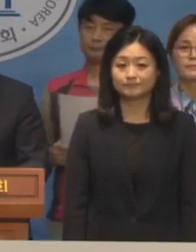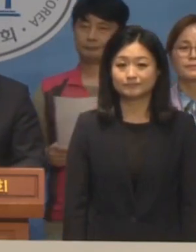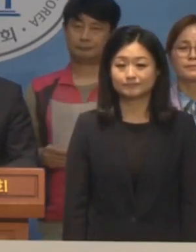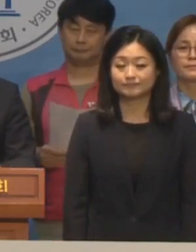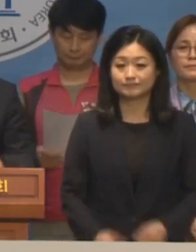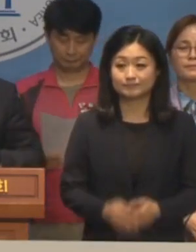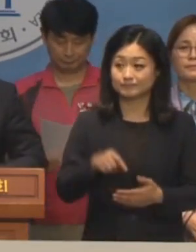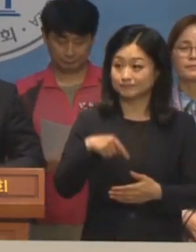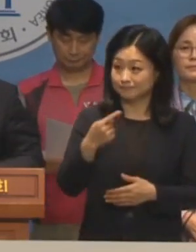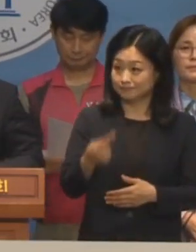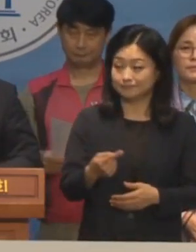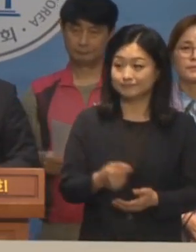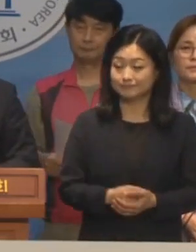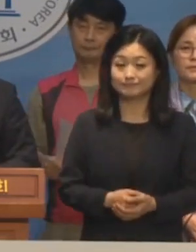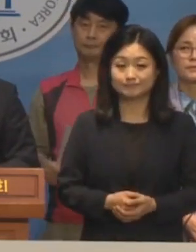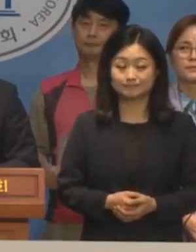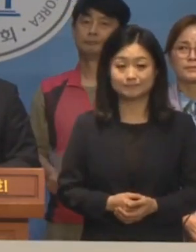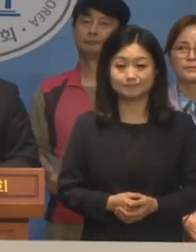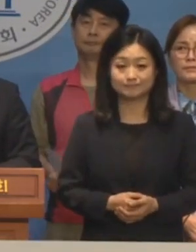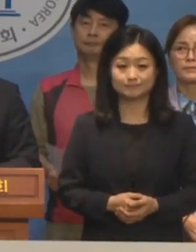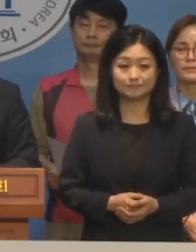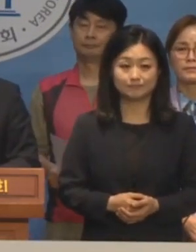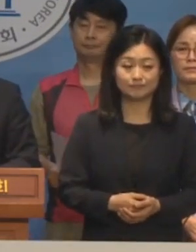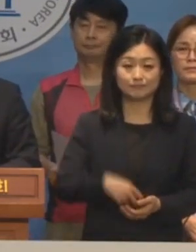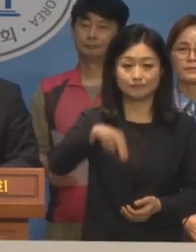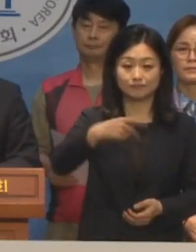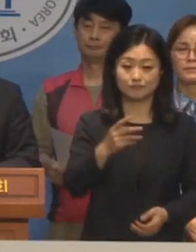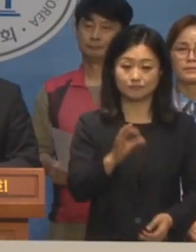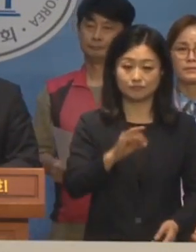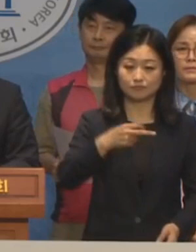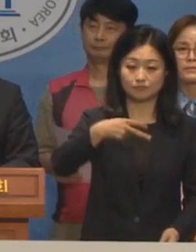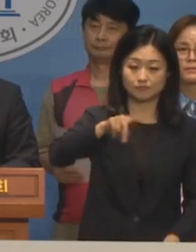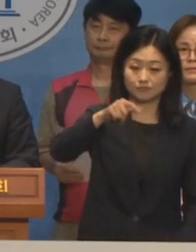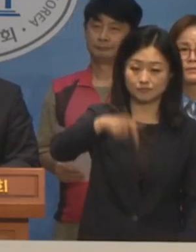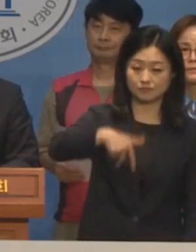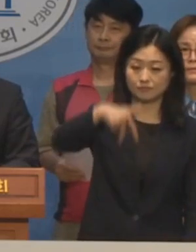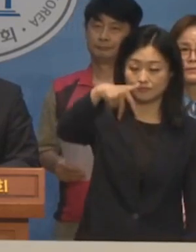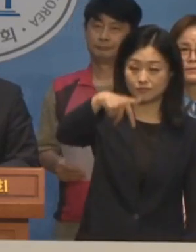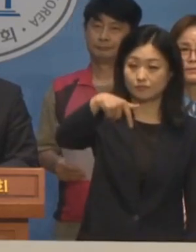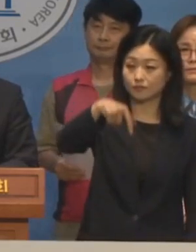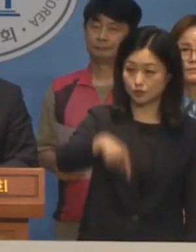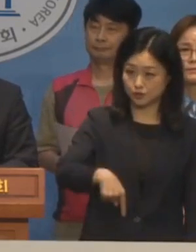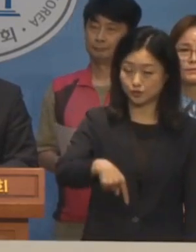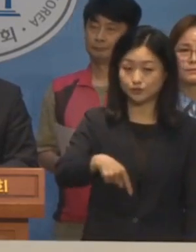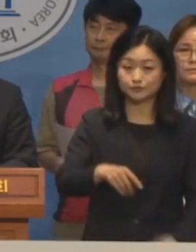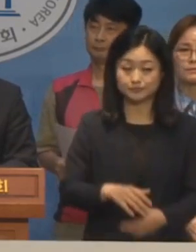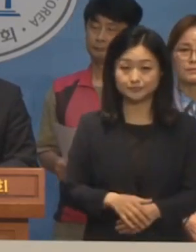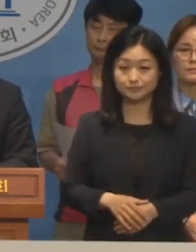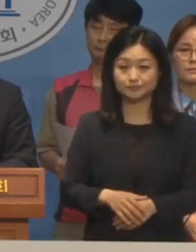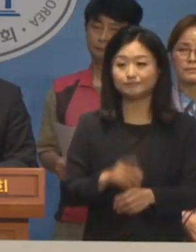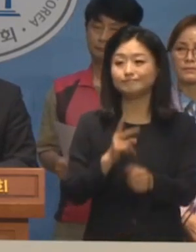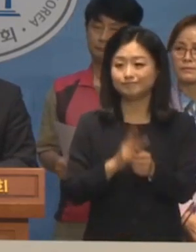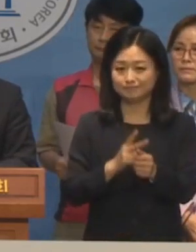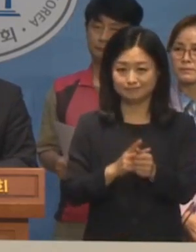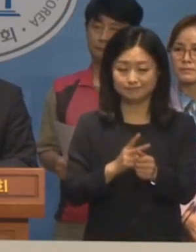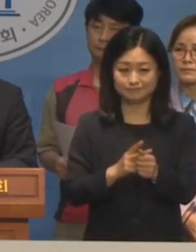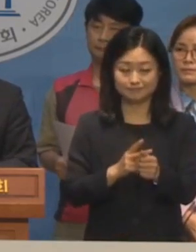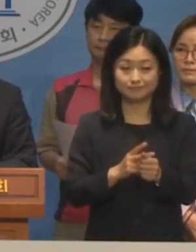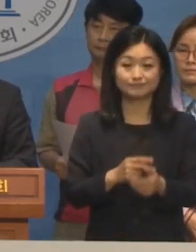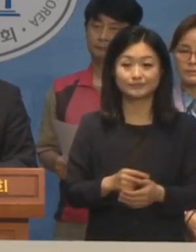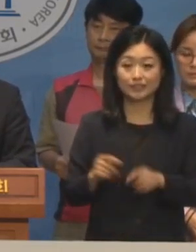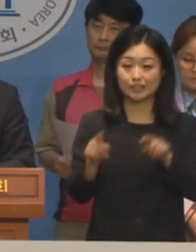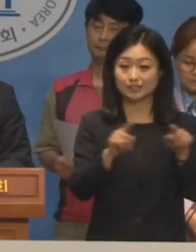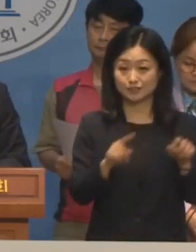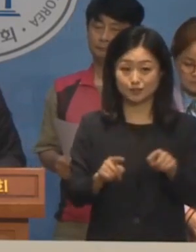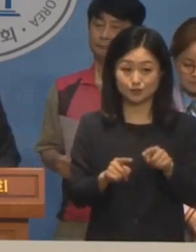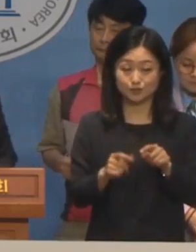예, 다음으로는 현장의 목소리를 듣도록 하겠습니다. 성석주 학교 비정규직 노조 예술분과 강사 분과의 전국